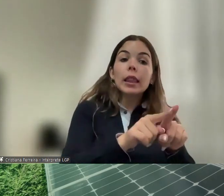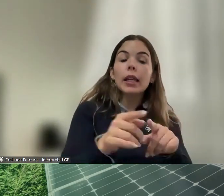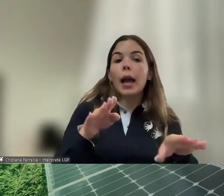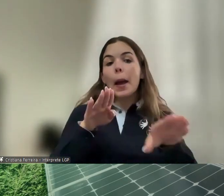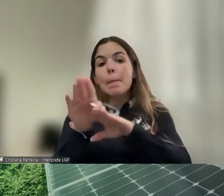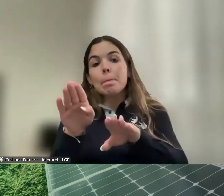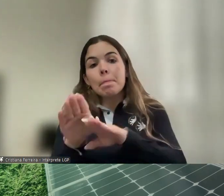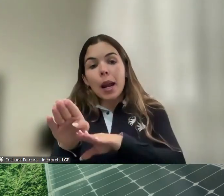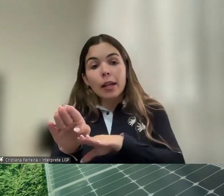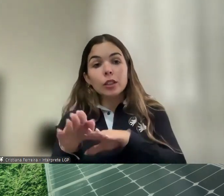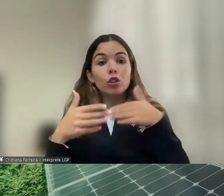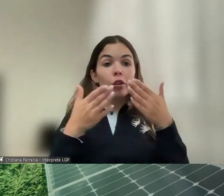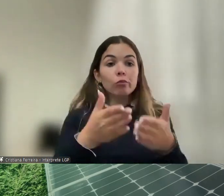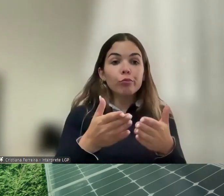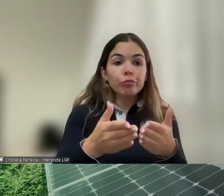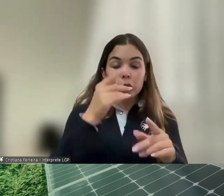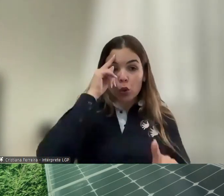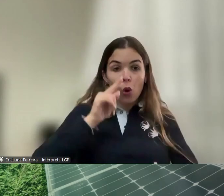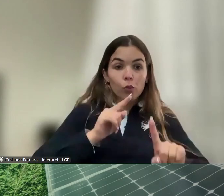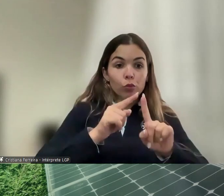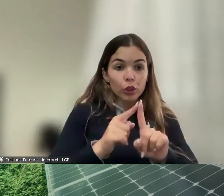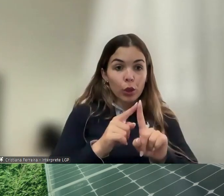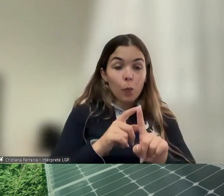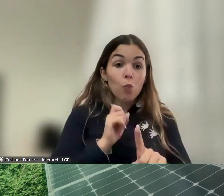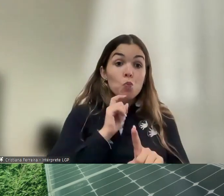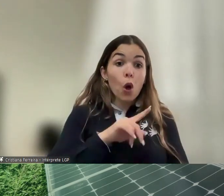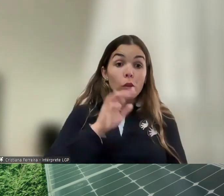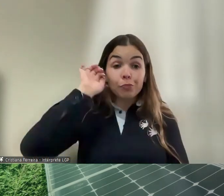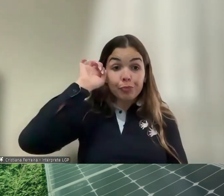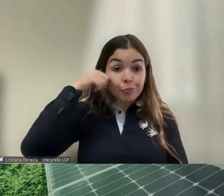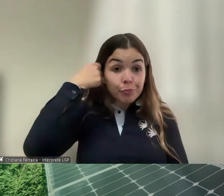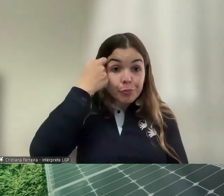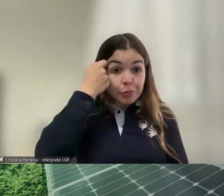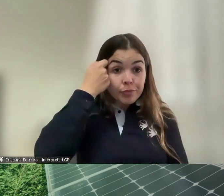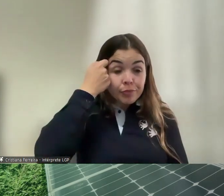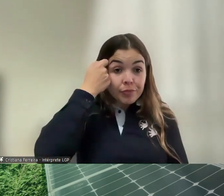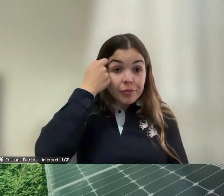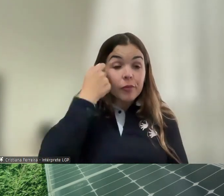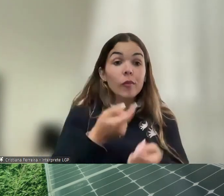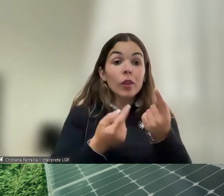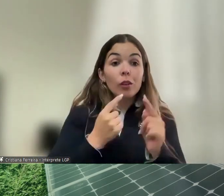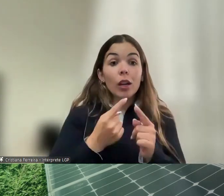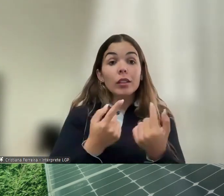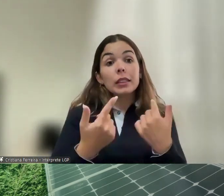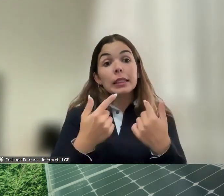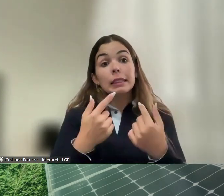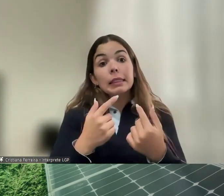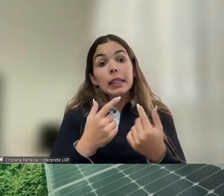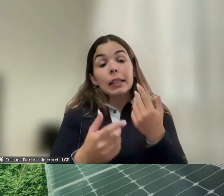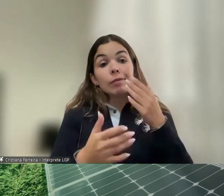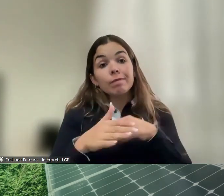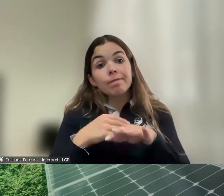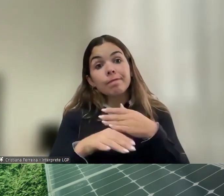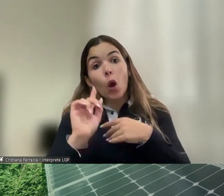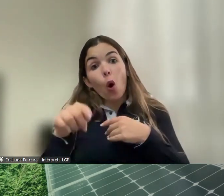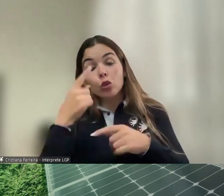visam contribuir para atingir um objetivo podem estar a prejudicar a implementação de outros objetivos. Eu posso